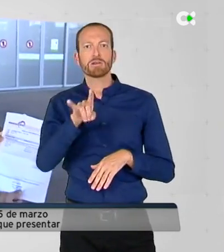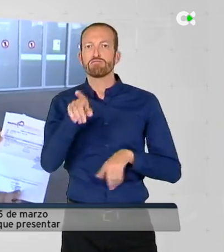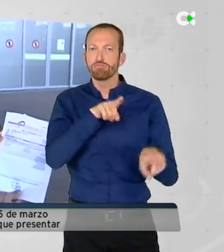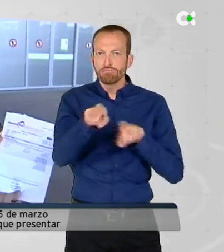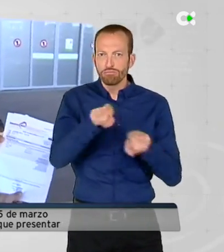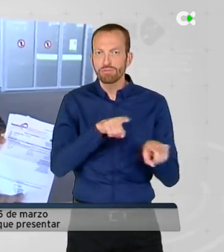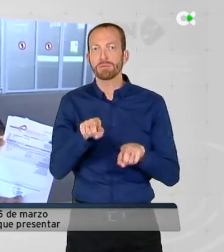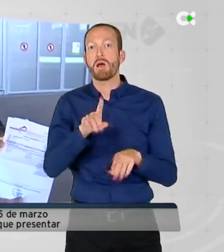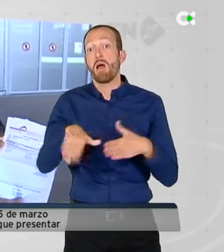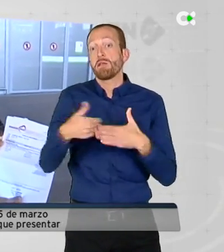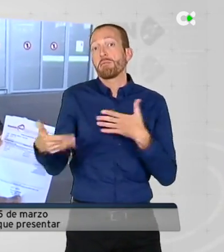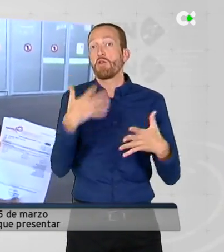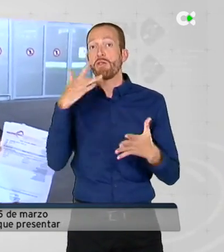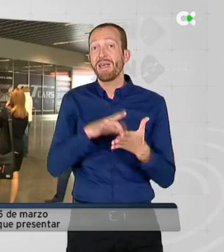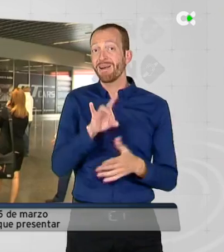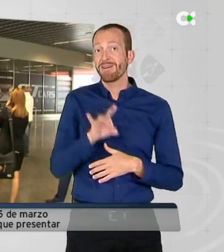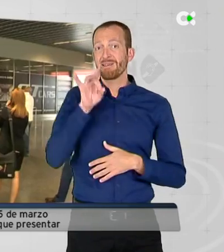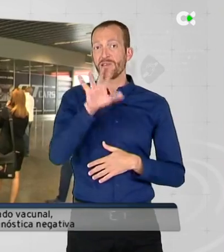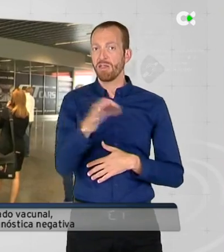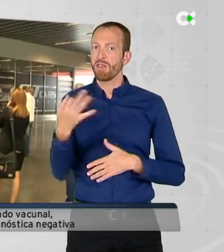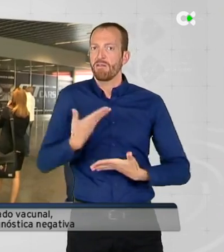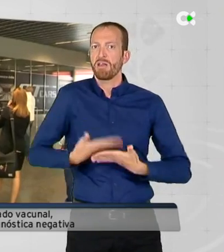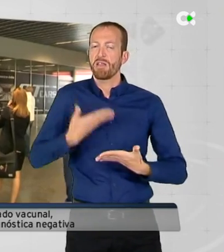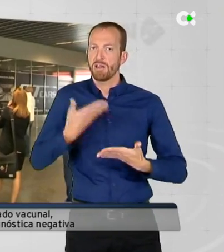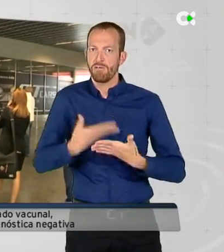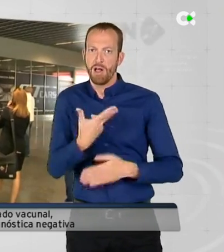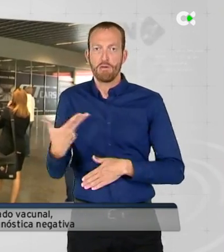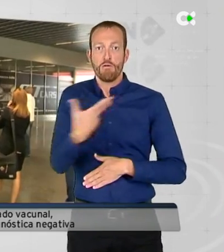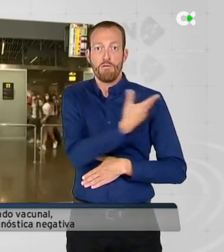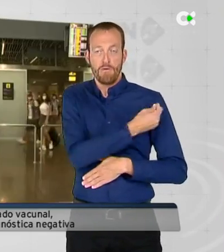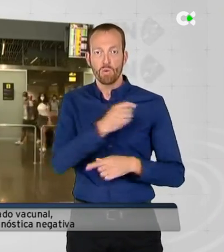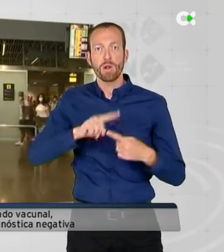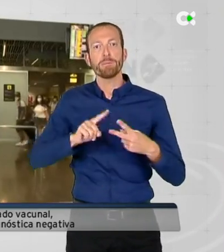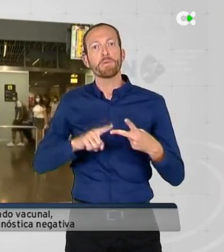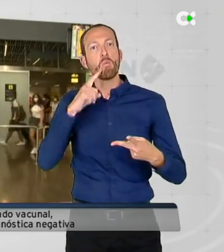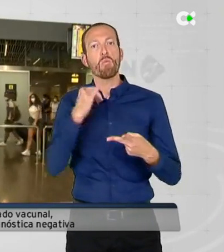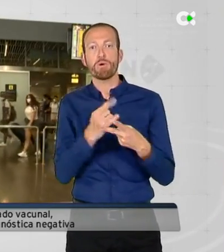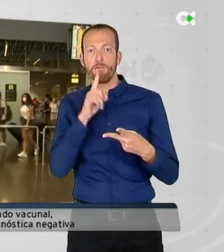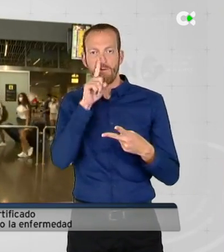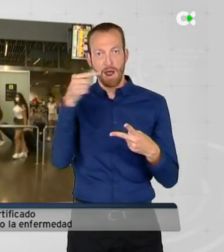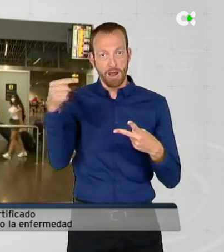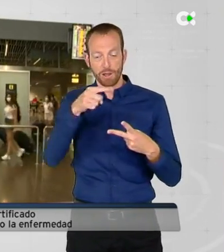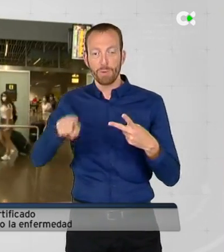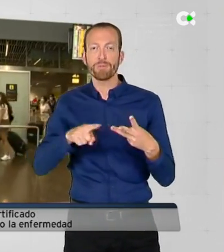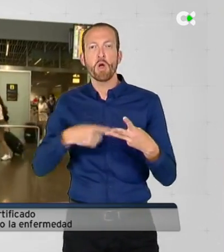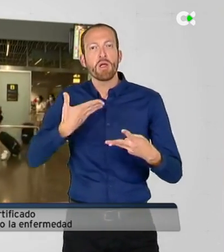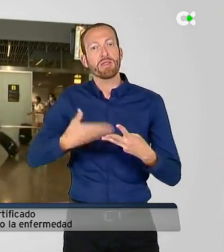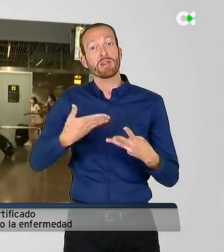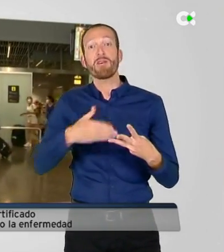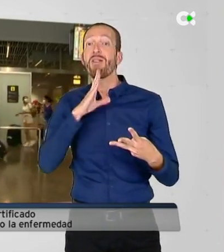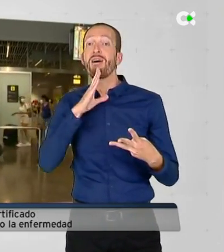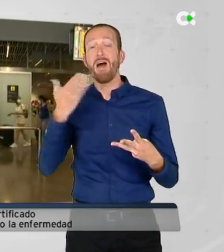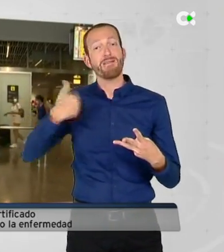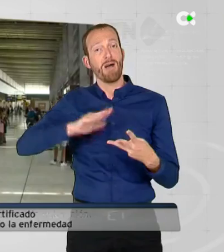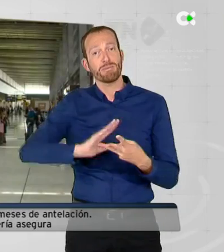principio hasta el 15 de marzo van a tener que presentar un certificado vacunal, una prueba diagnóstica negativa o el certificado de